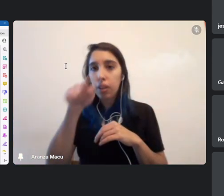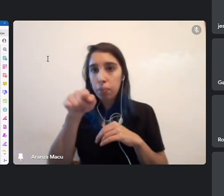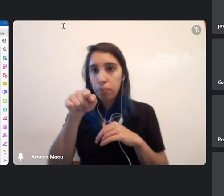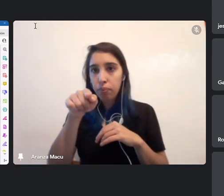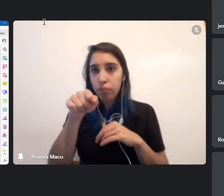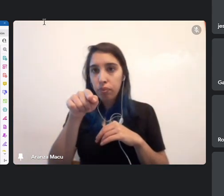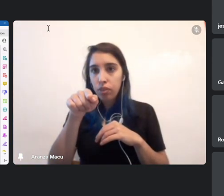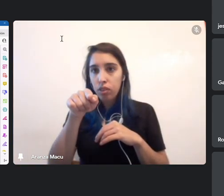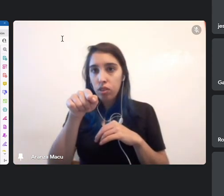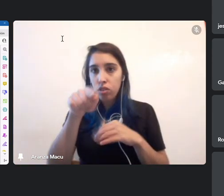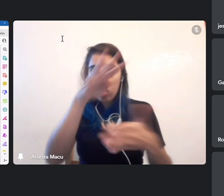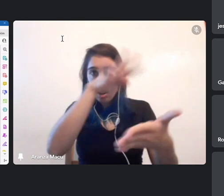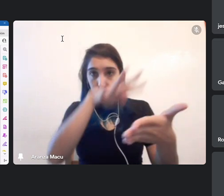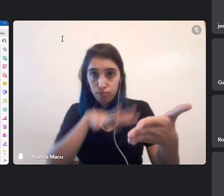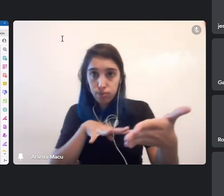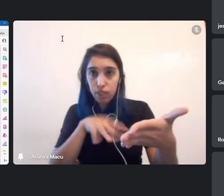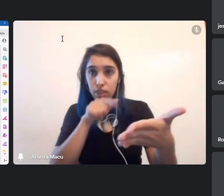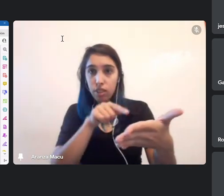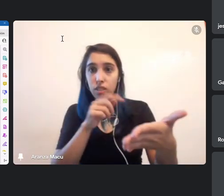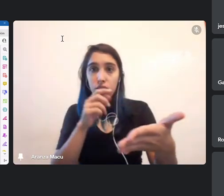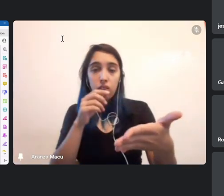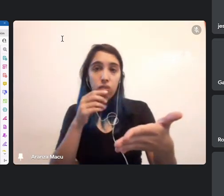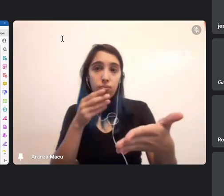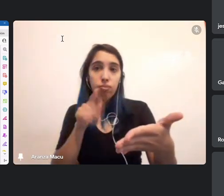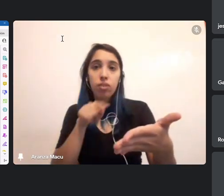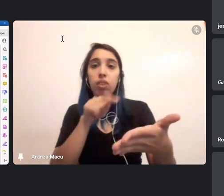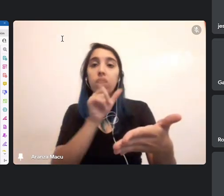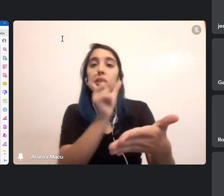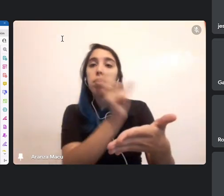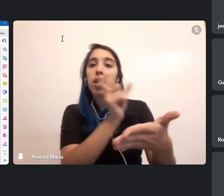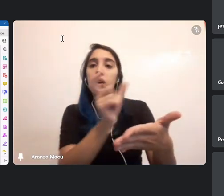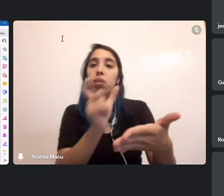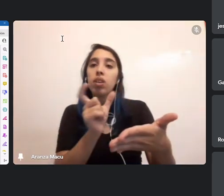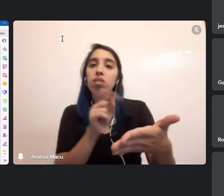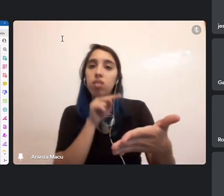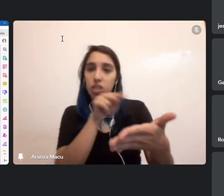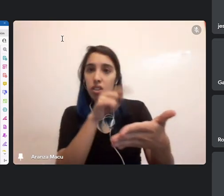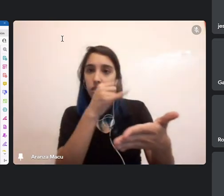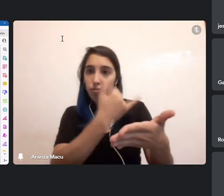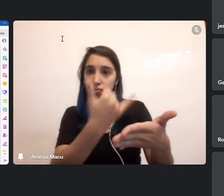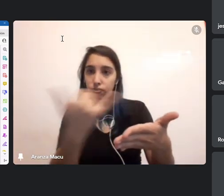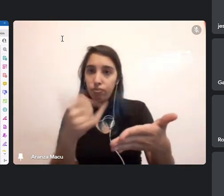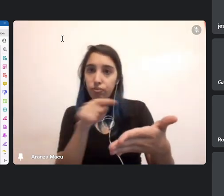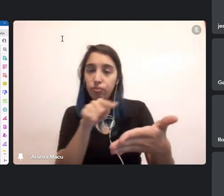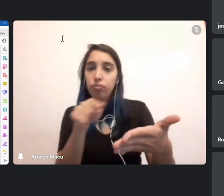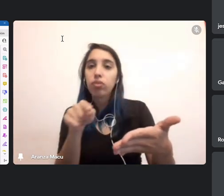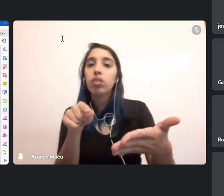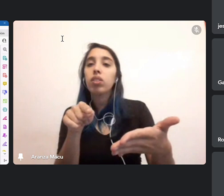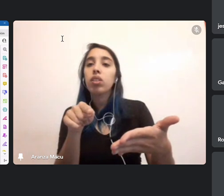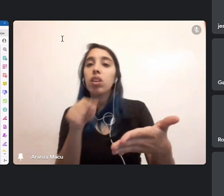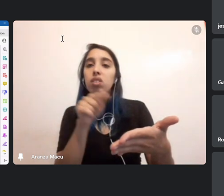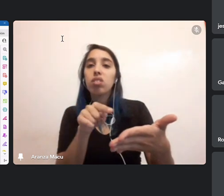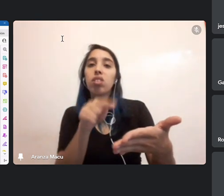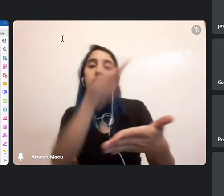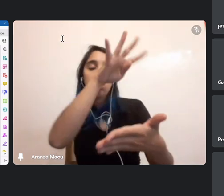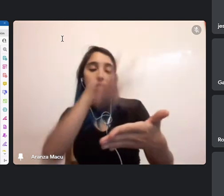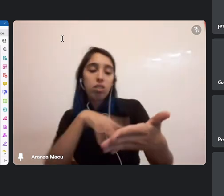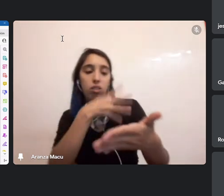texto compartido acá por las dudas. Son estas las palabras que hay que ubicar, ¿sí?